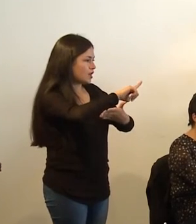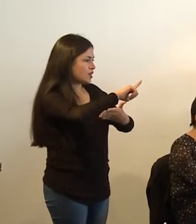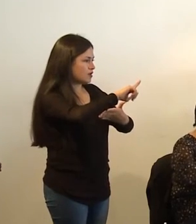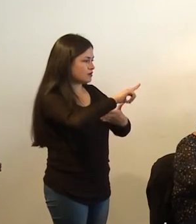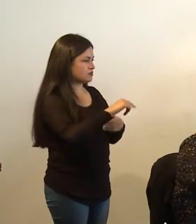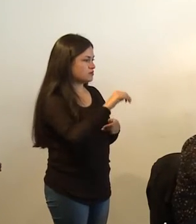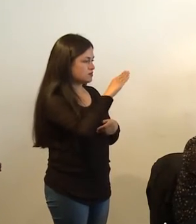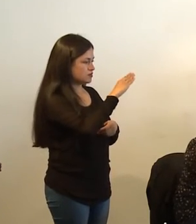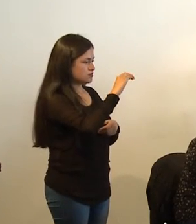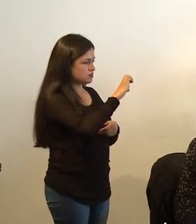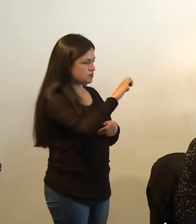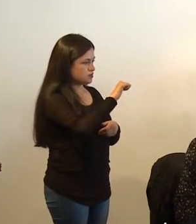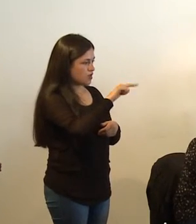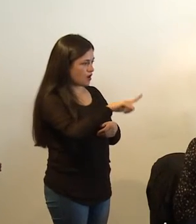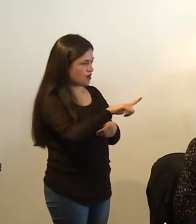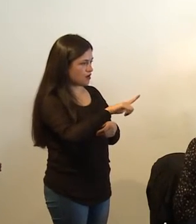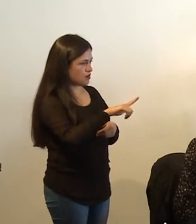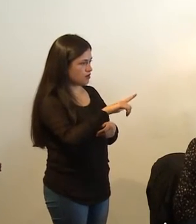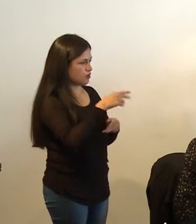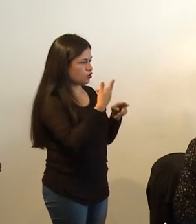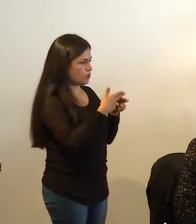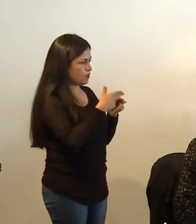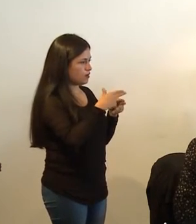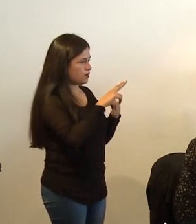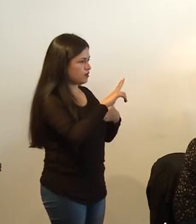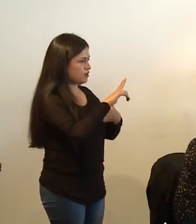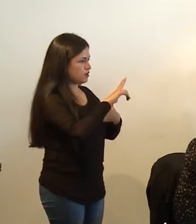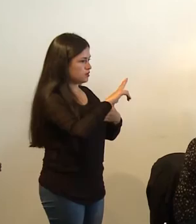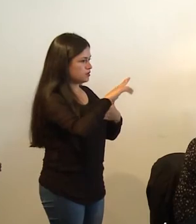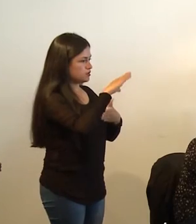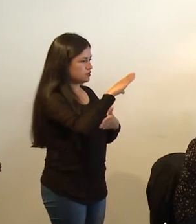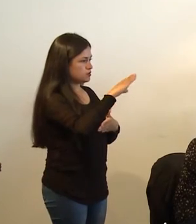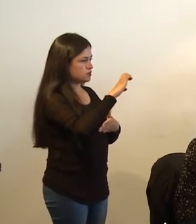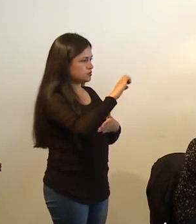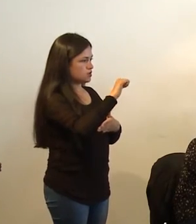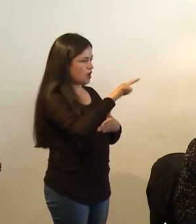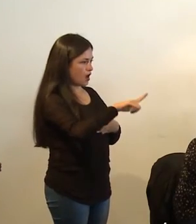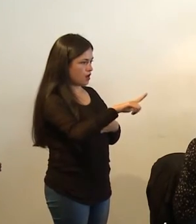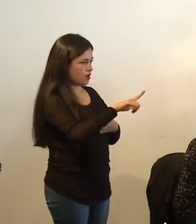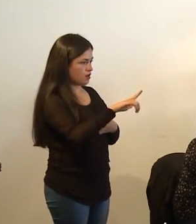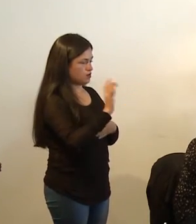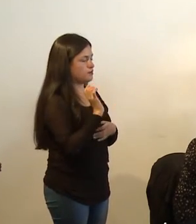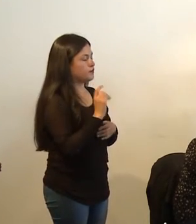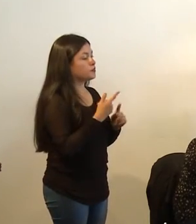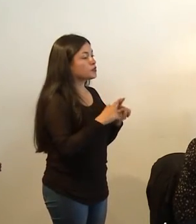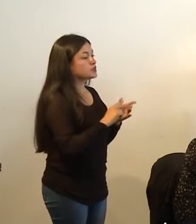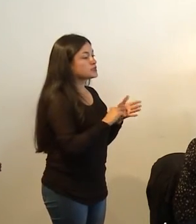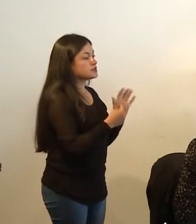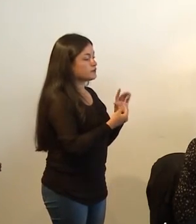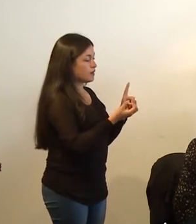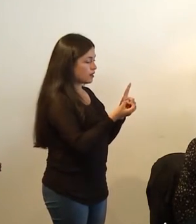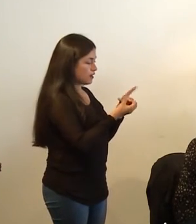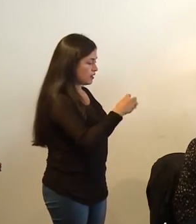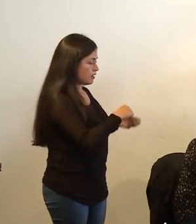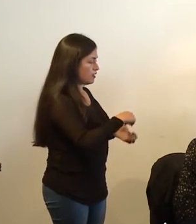redes, que lo que hacen, dicen, lo hacemos desde la educación popular, no porque se hayan tenido que leer todas las carretas